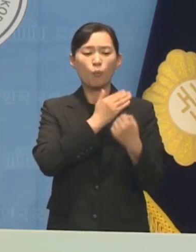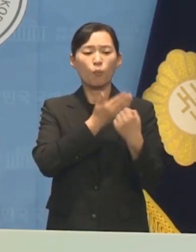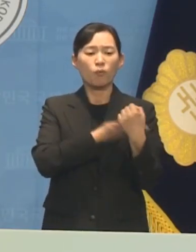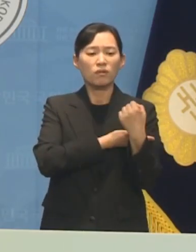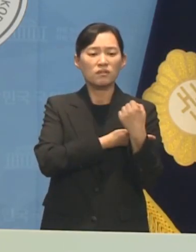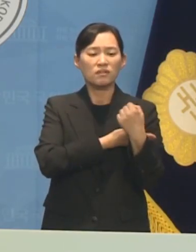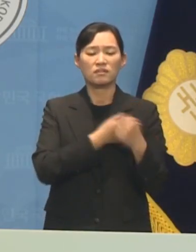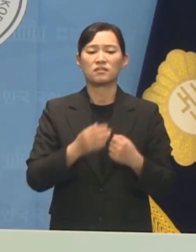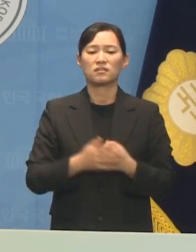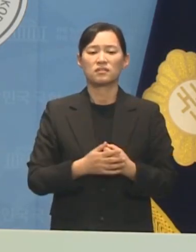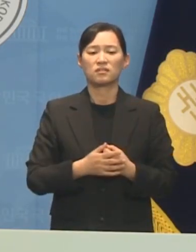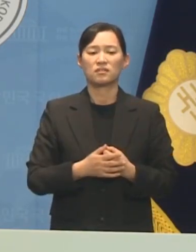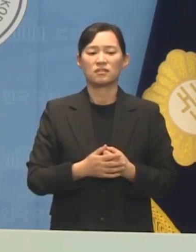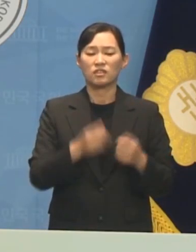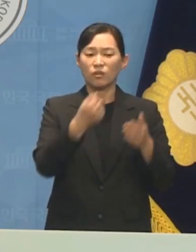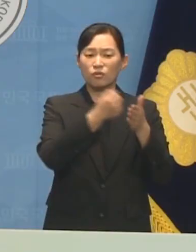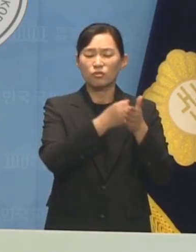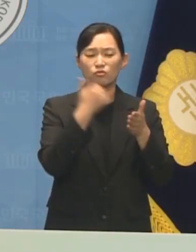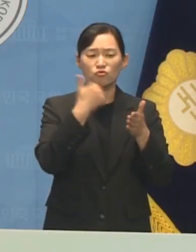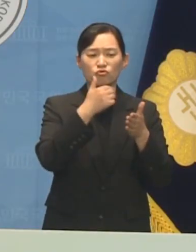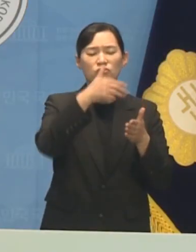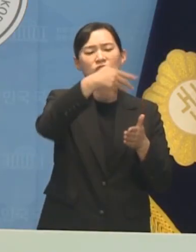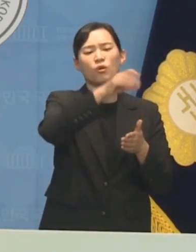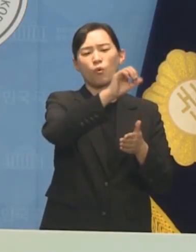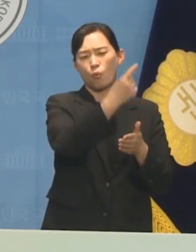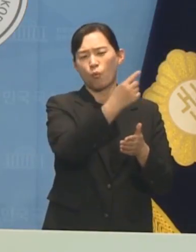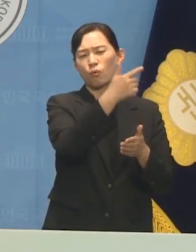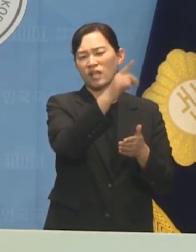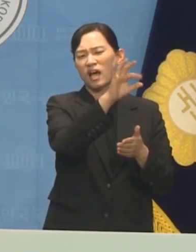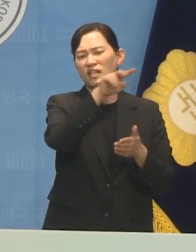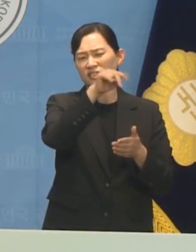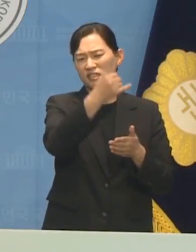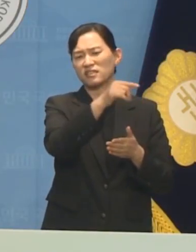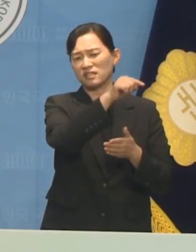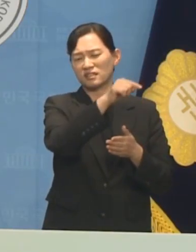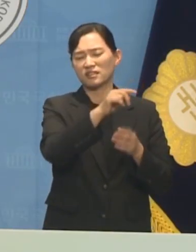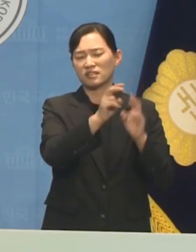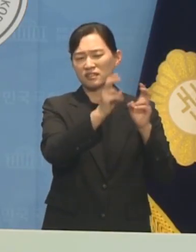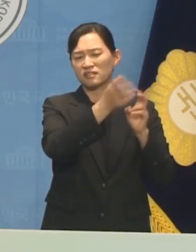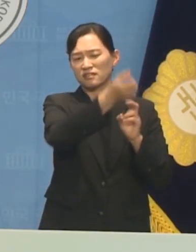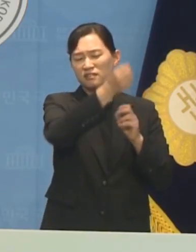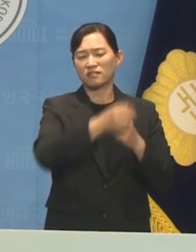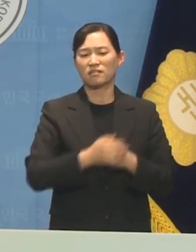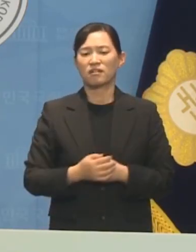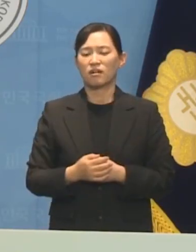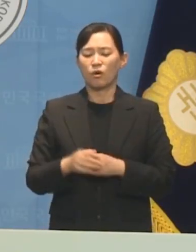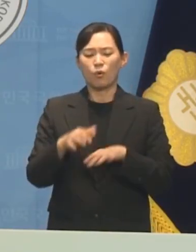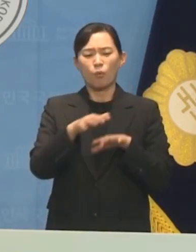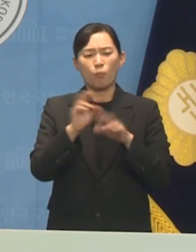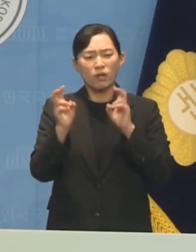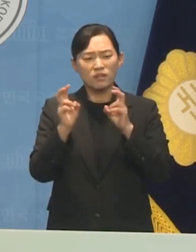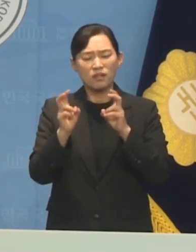및 주요 결정은 청호나이스에서 행사하고 있다는 것, 회사 구성원이라면